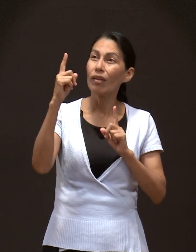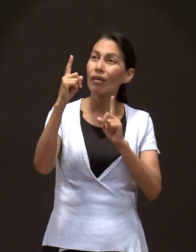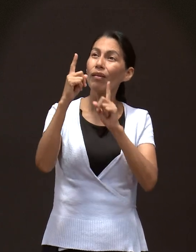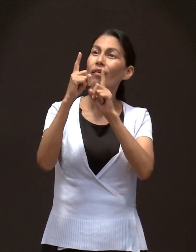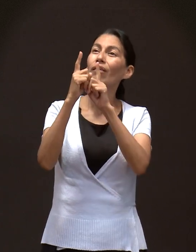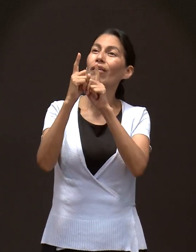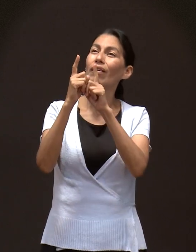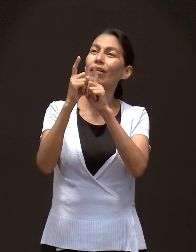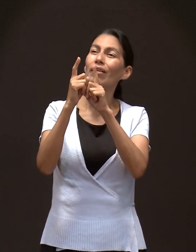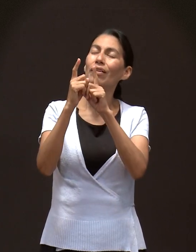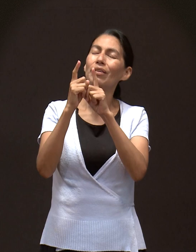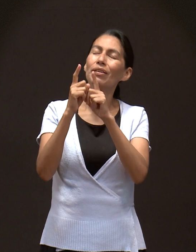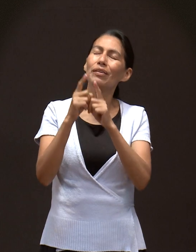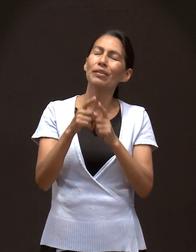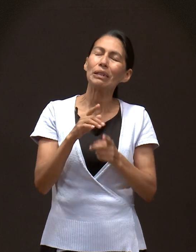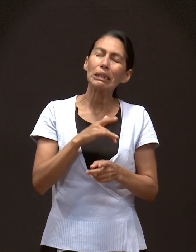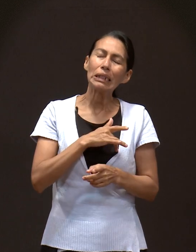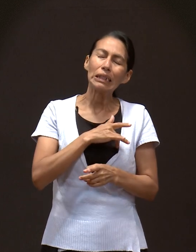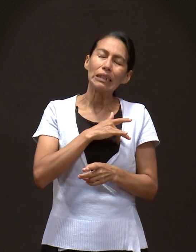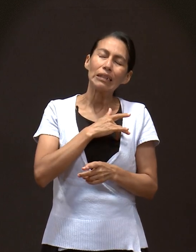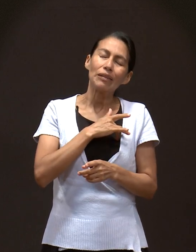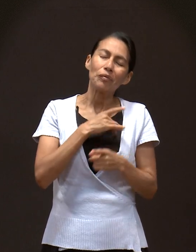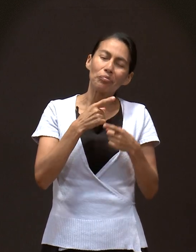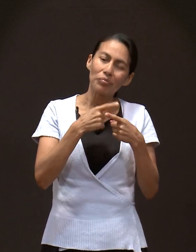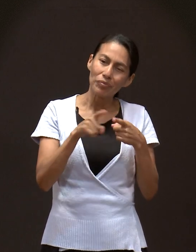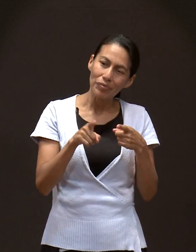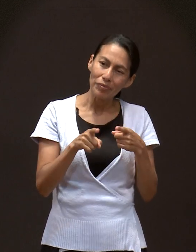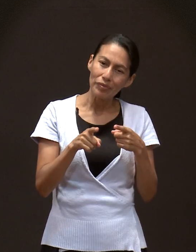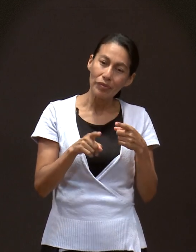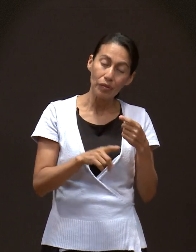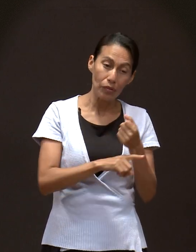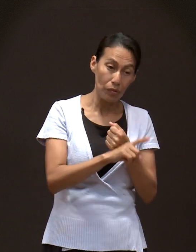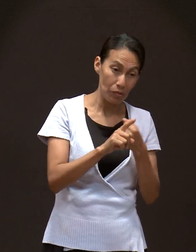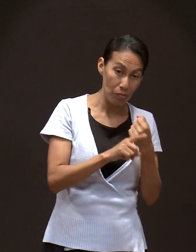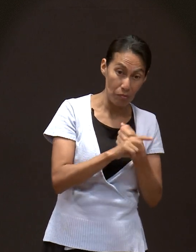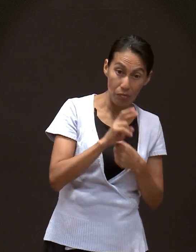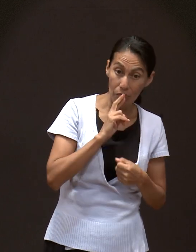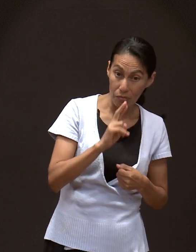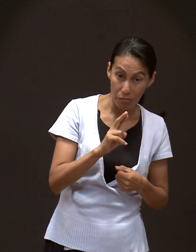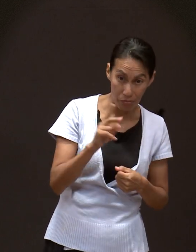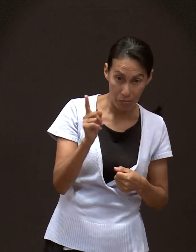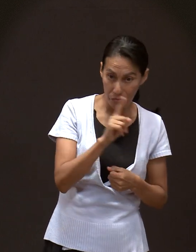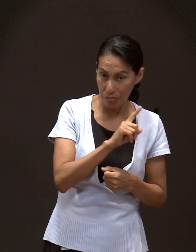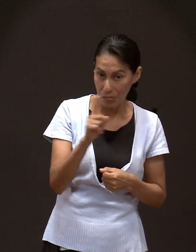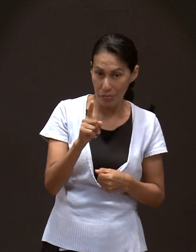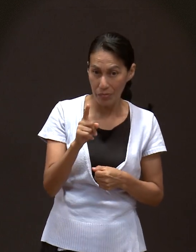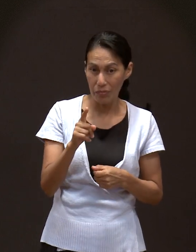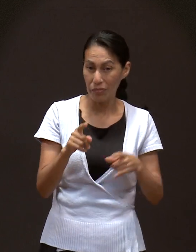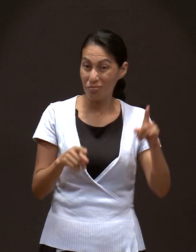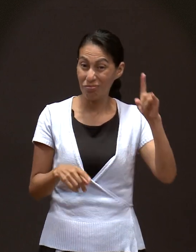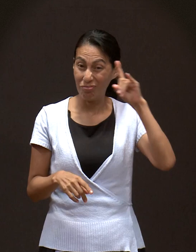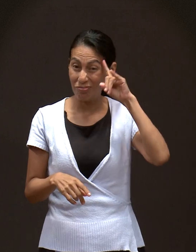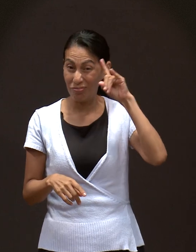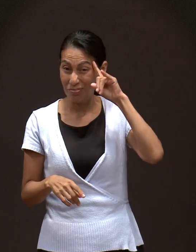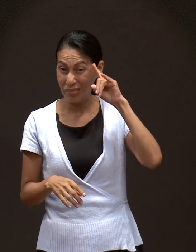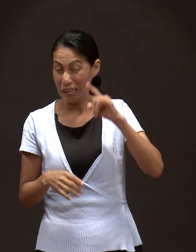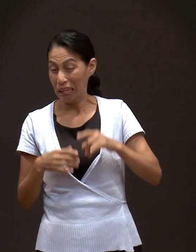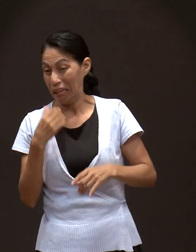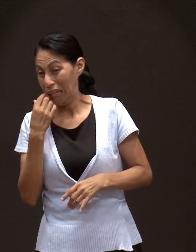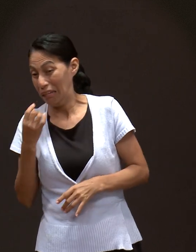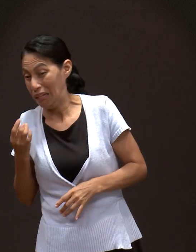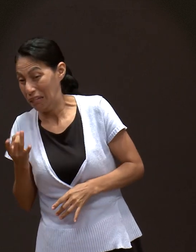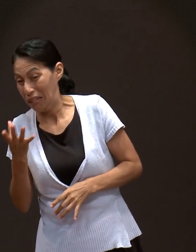ese encuentro con Dios, tú quedas con otra perspectiva. Tú dices, ok, mi problema no está resuelto y quizá el enemigo está